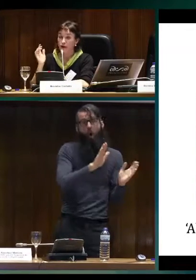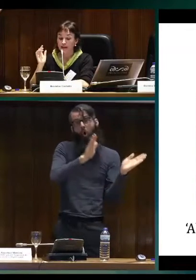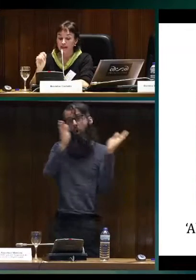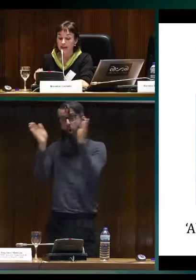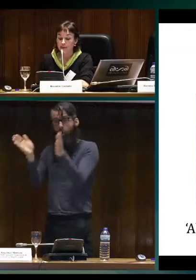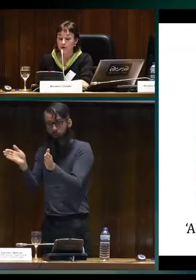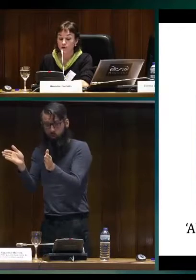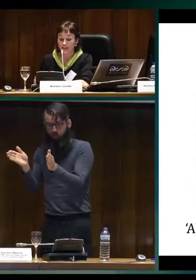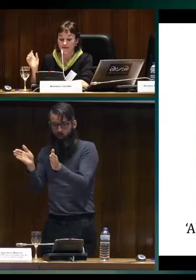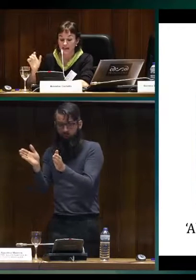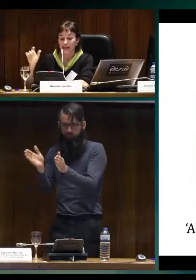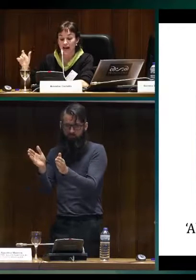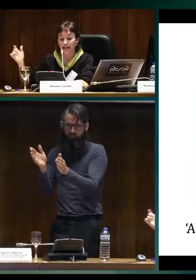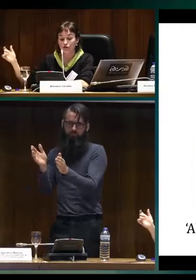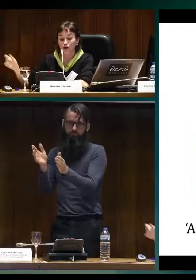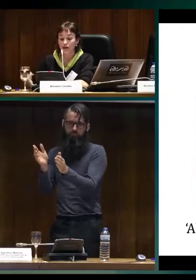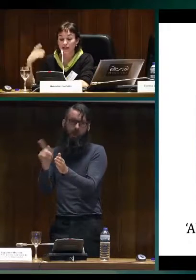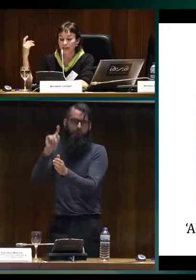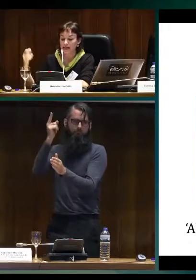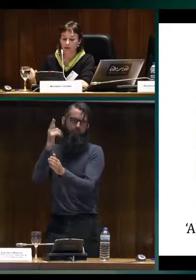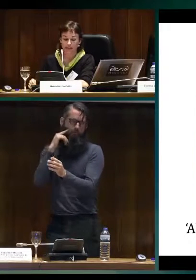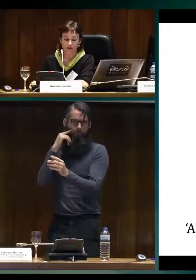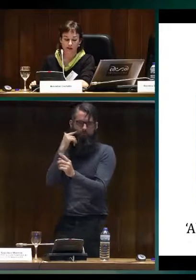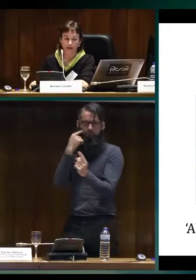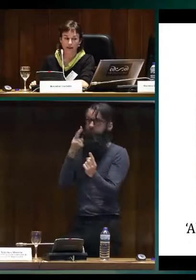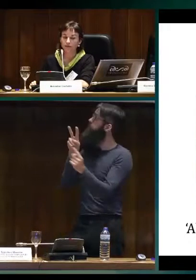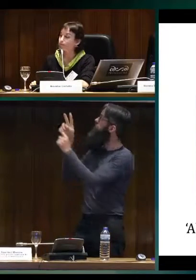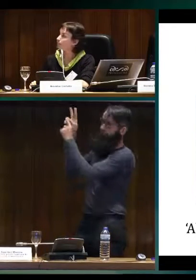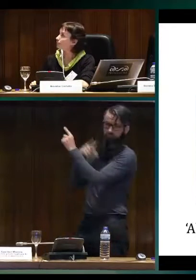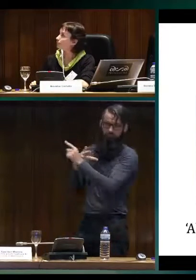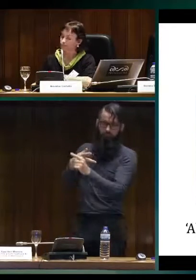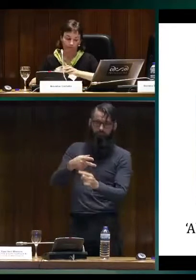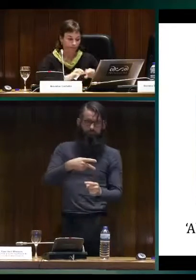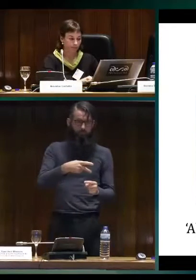Y ahora veréis el ejemplo de la frase, alguien entró a robar en casa en lengua de signos catalana.